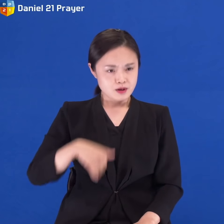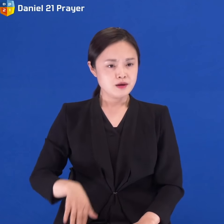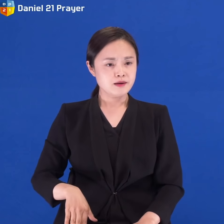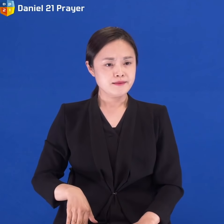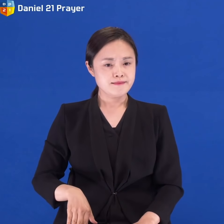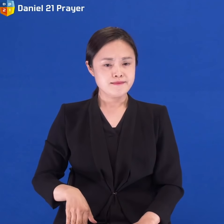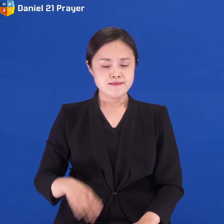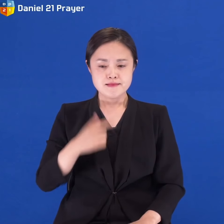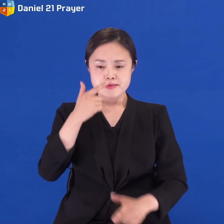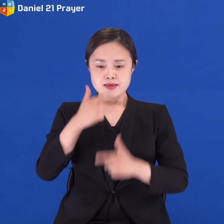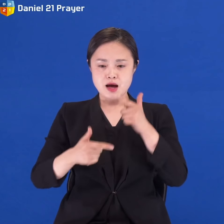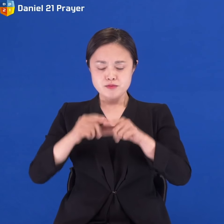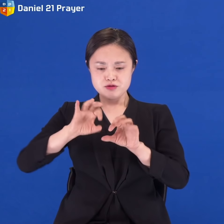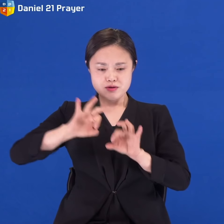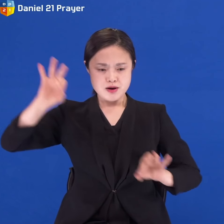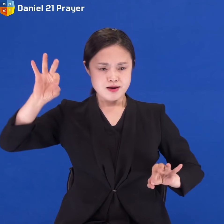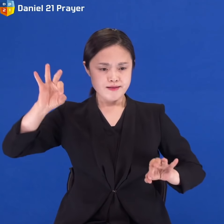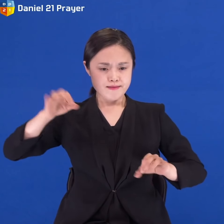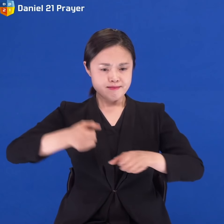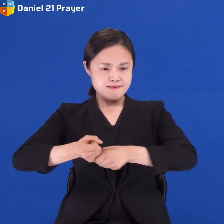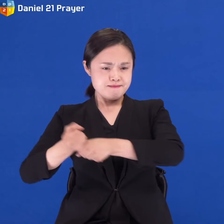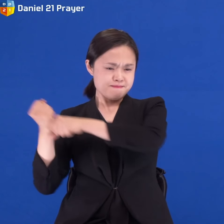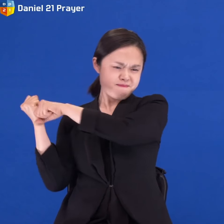밤새도록 아들들을 세워서